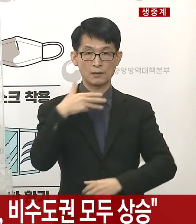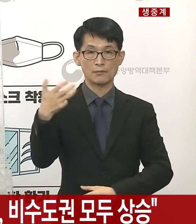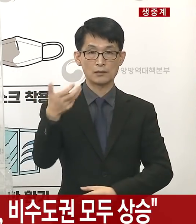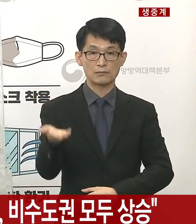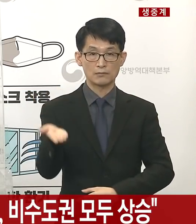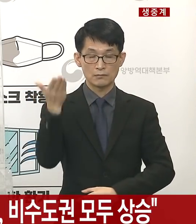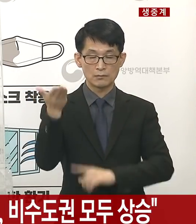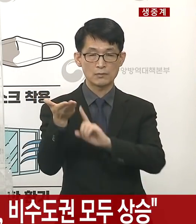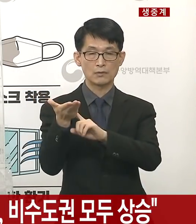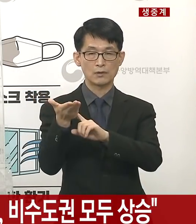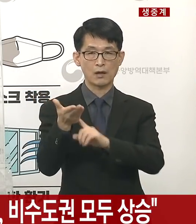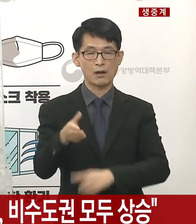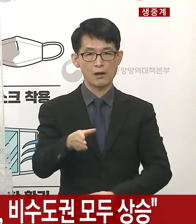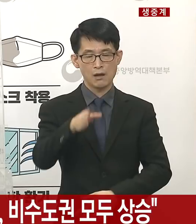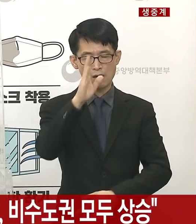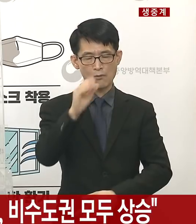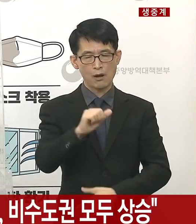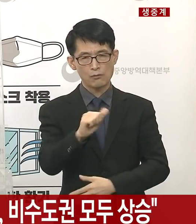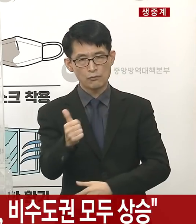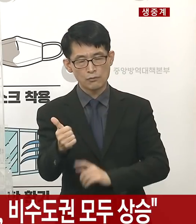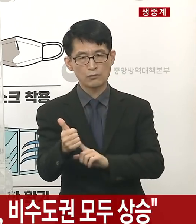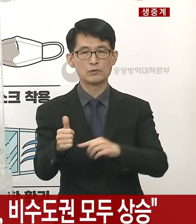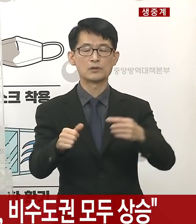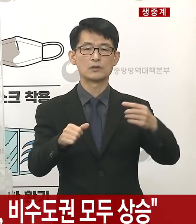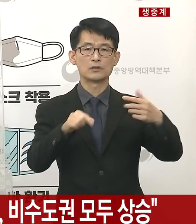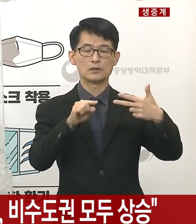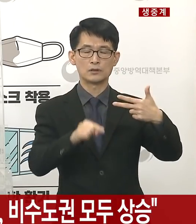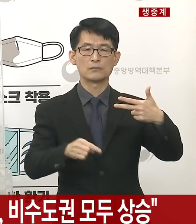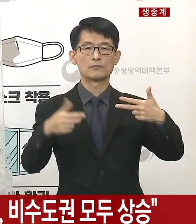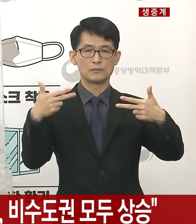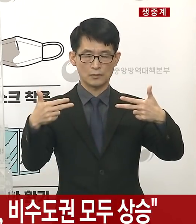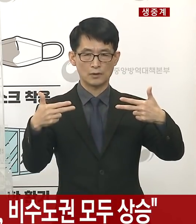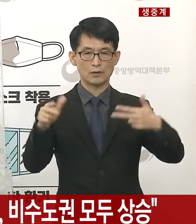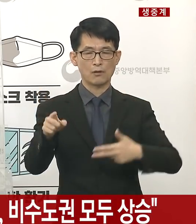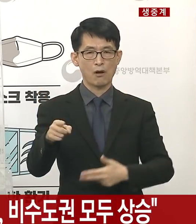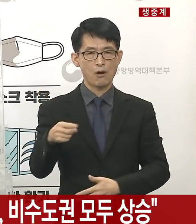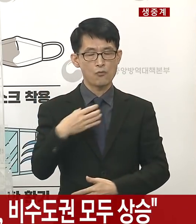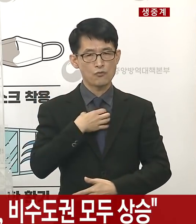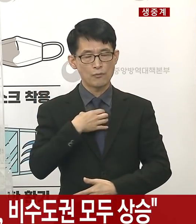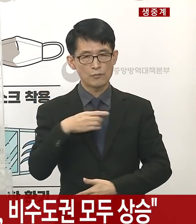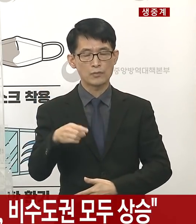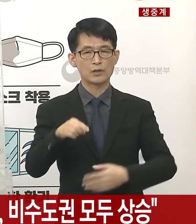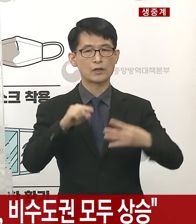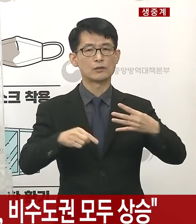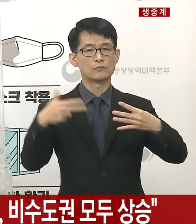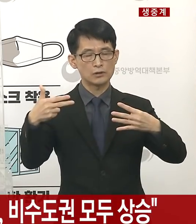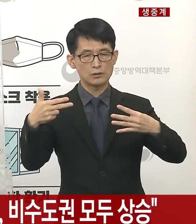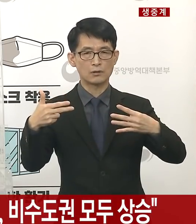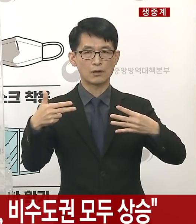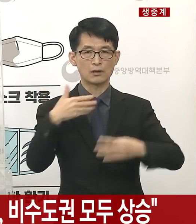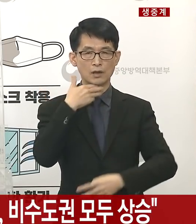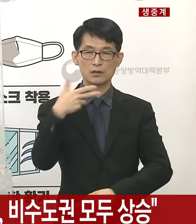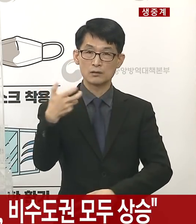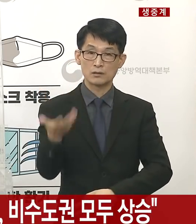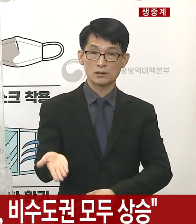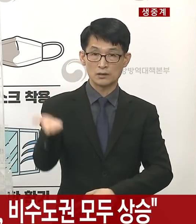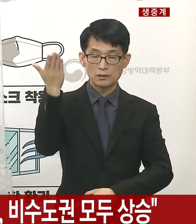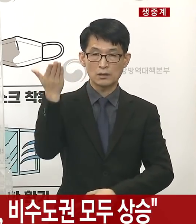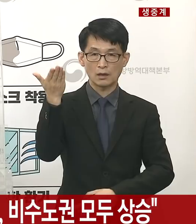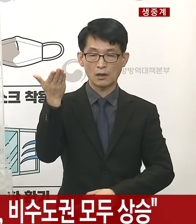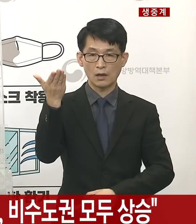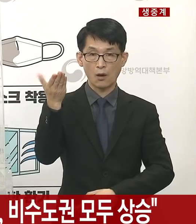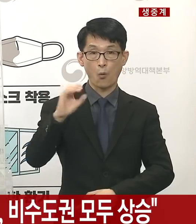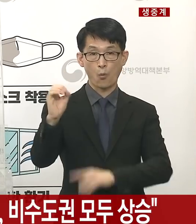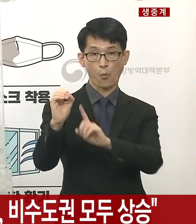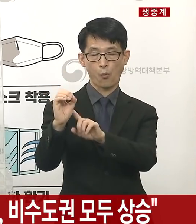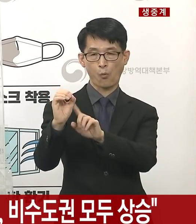80대는 중증화율이 7.7% 그리고 치명률이 4.9%로 여전히 70대 이상의